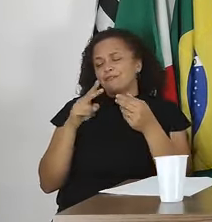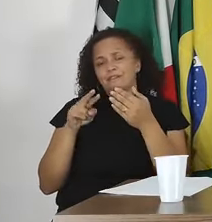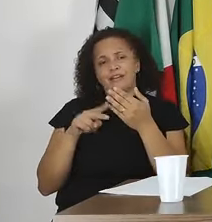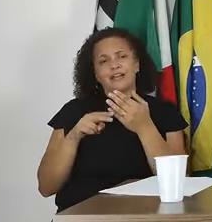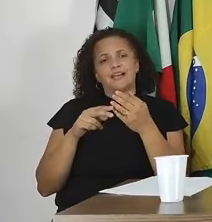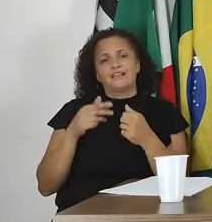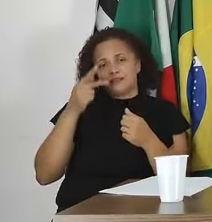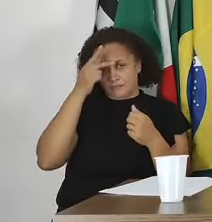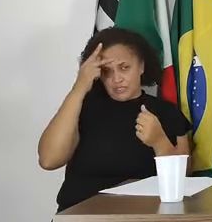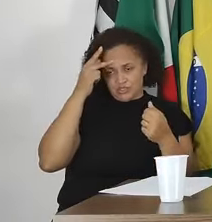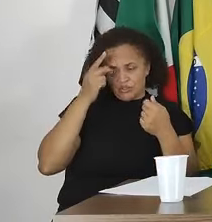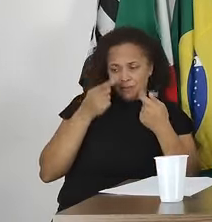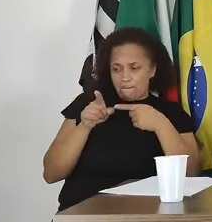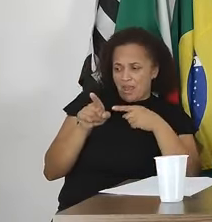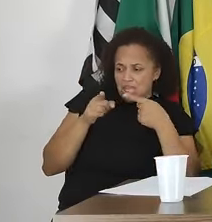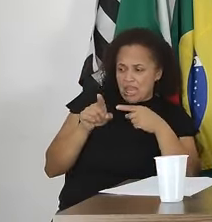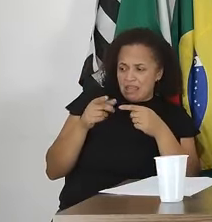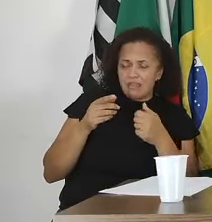de Coríntios